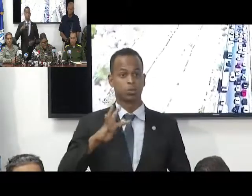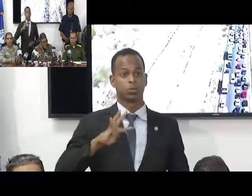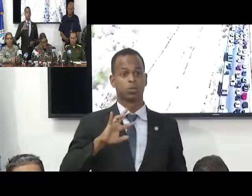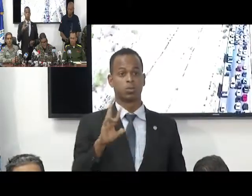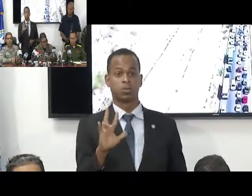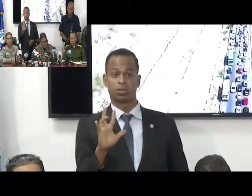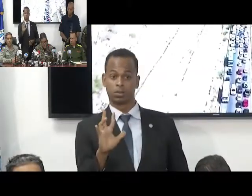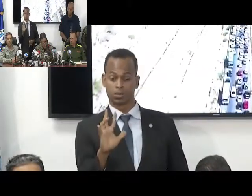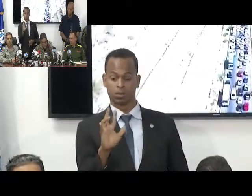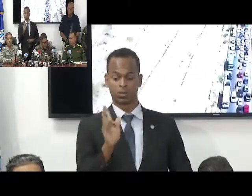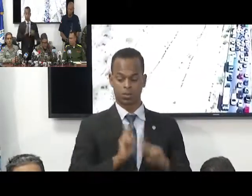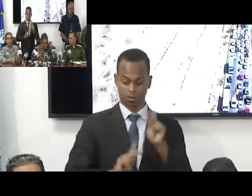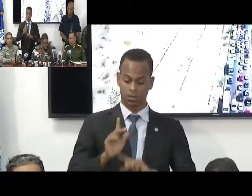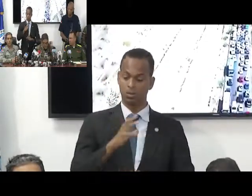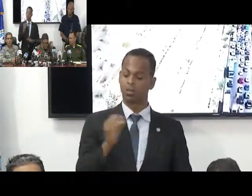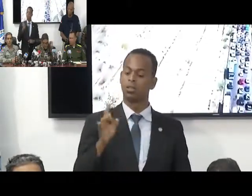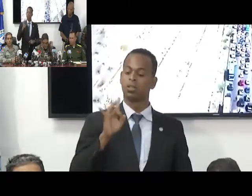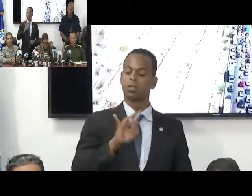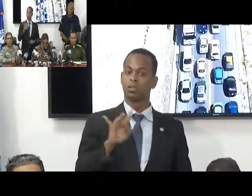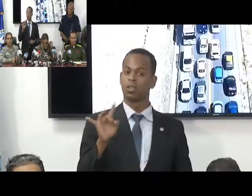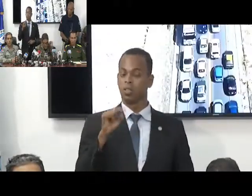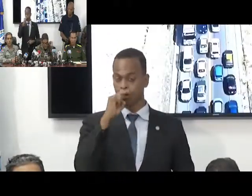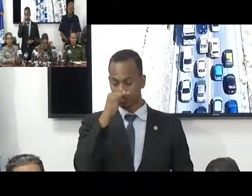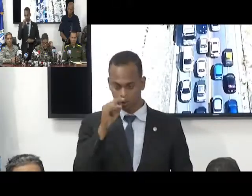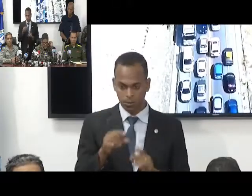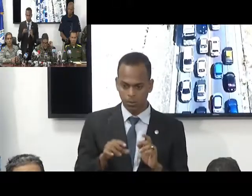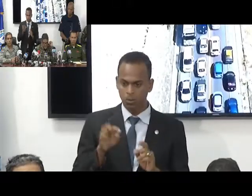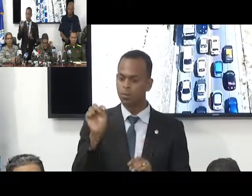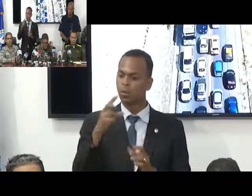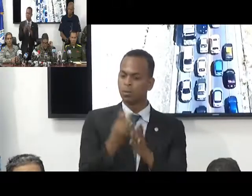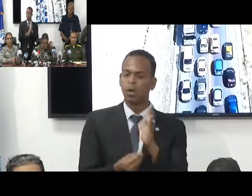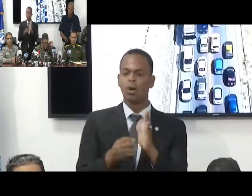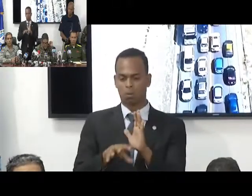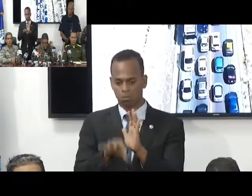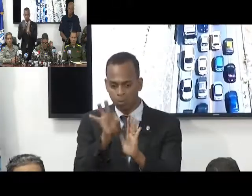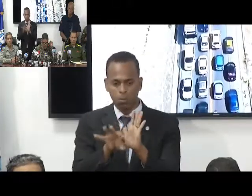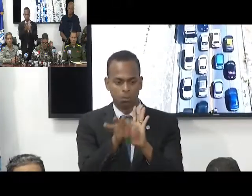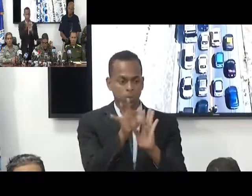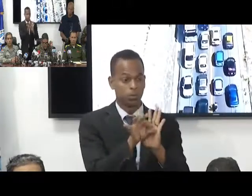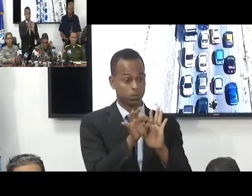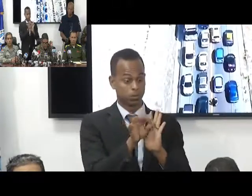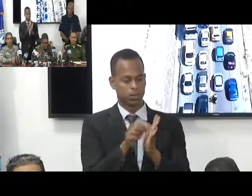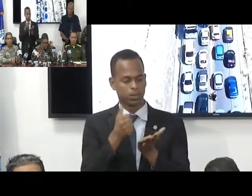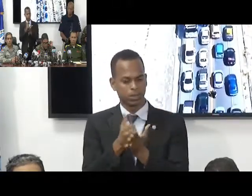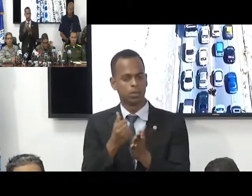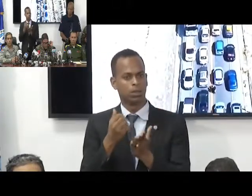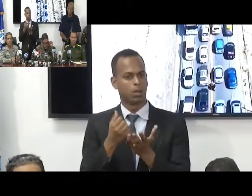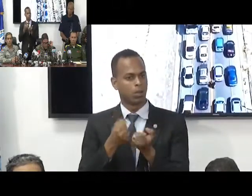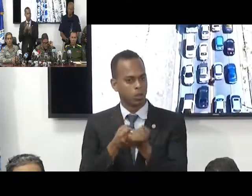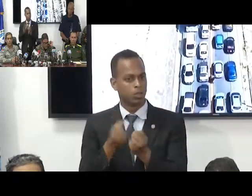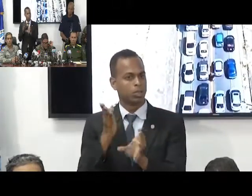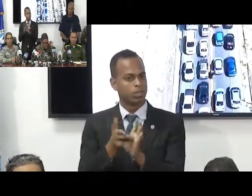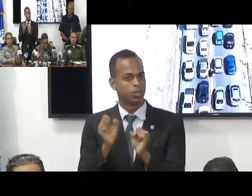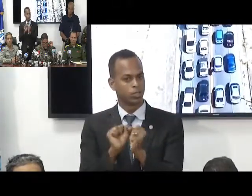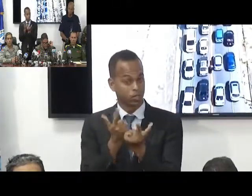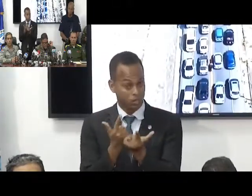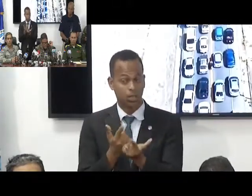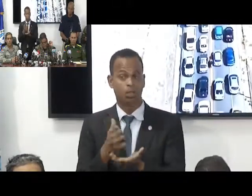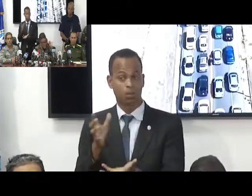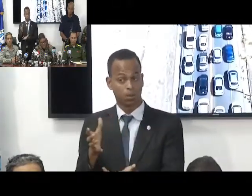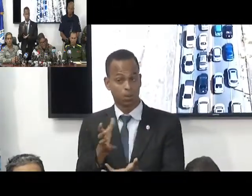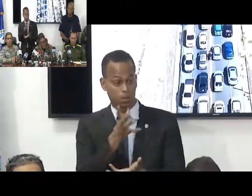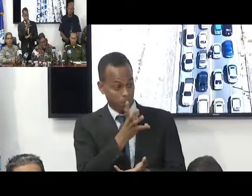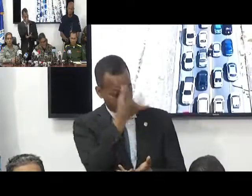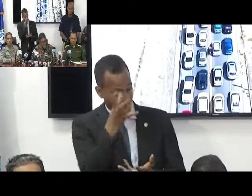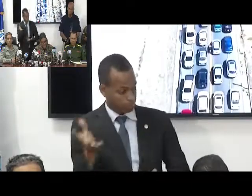45 personas y 88 menores perdidos, localizados y asistidos con apoyo psicosocial. Los mismos fueron entregados a